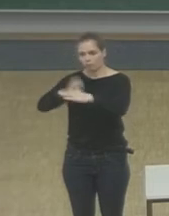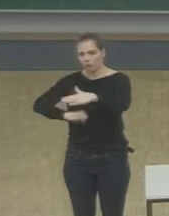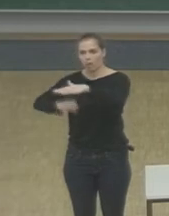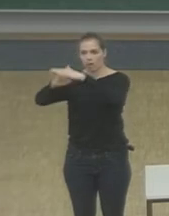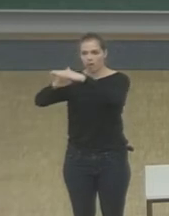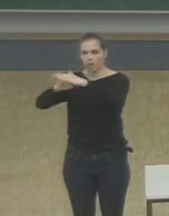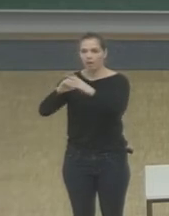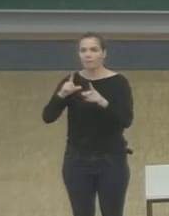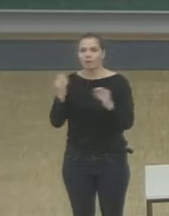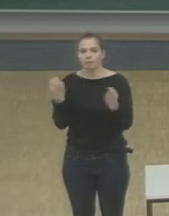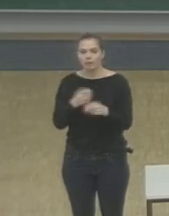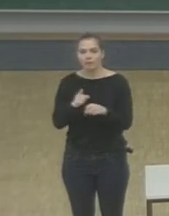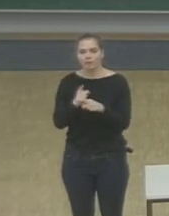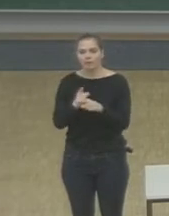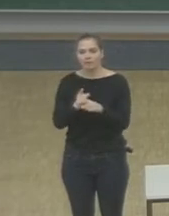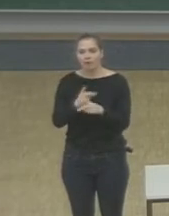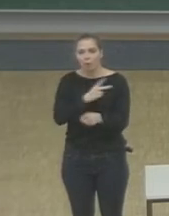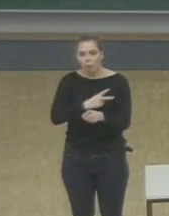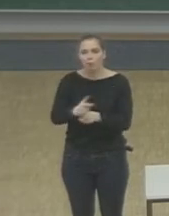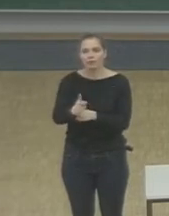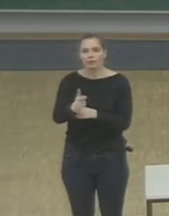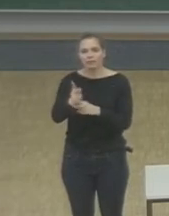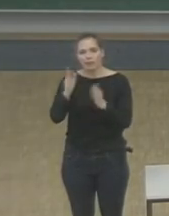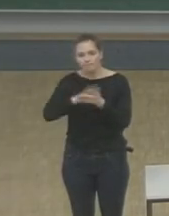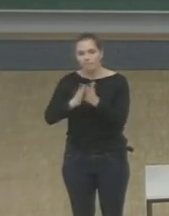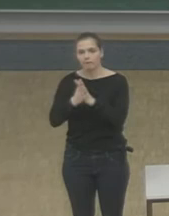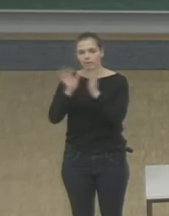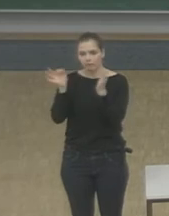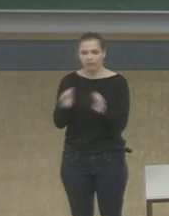Erwerb eher routinemäßig zu beherrschender praktischer Fertigkeiten.